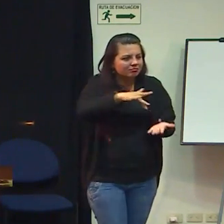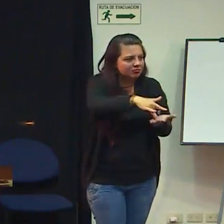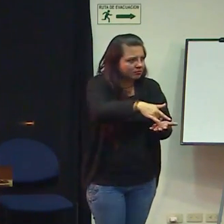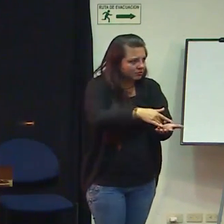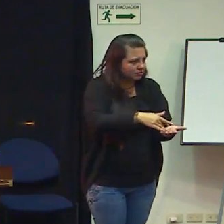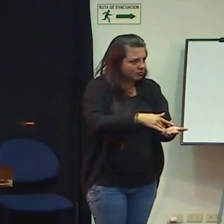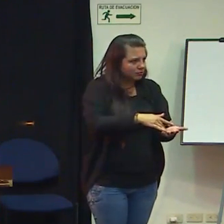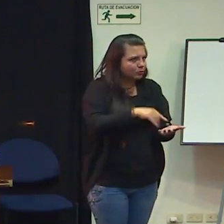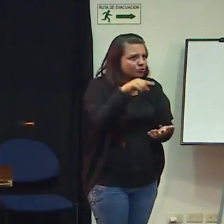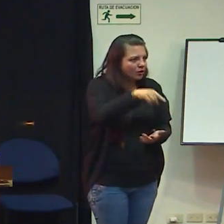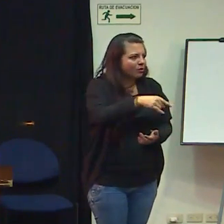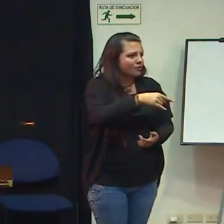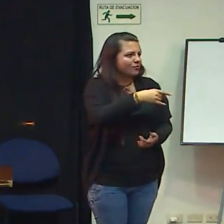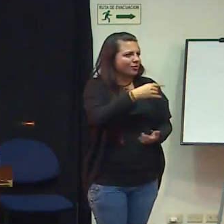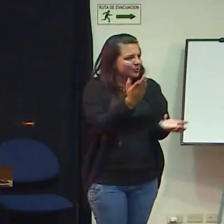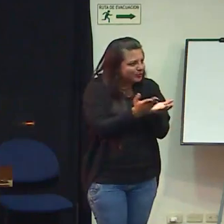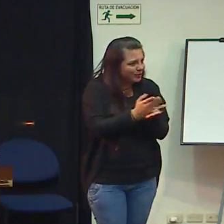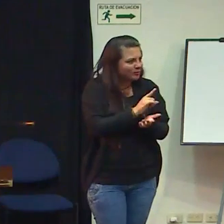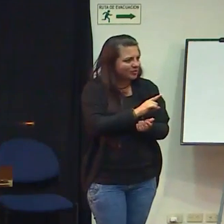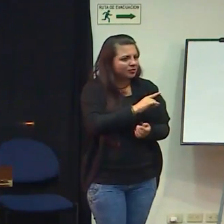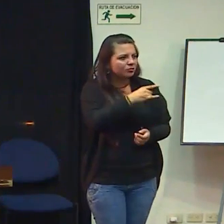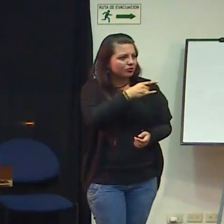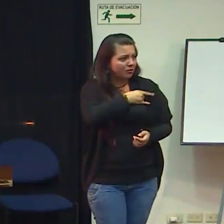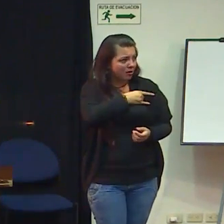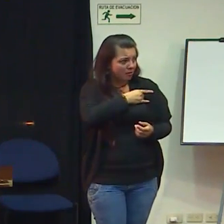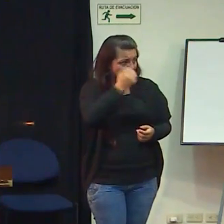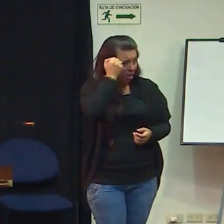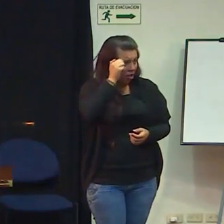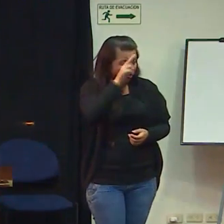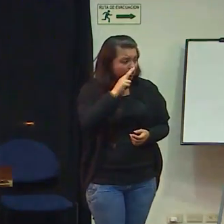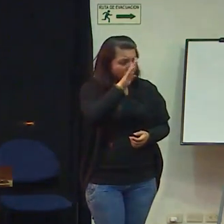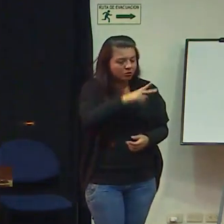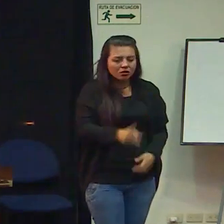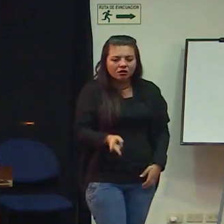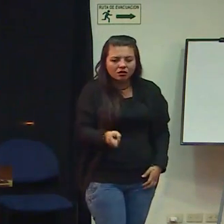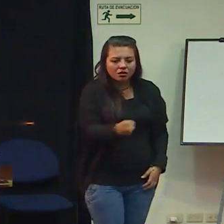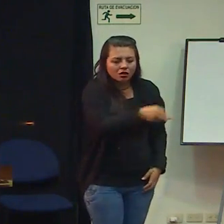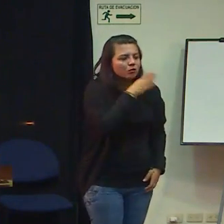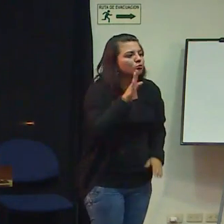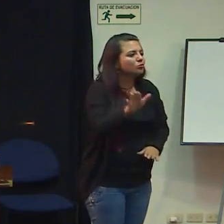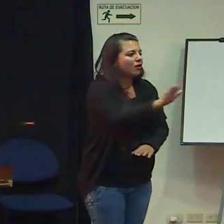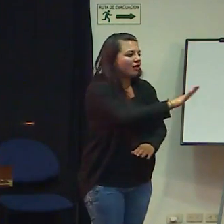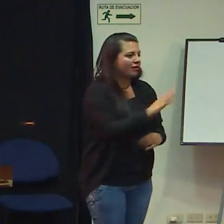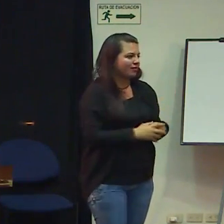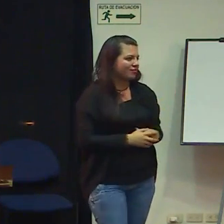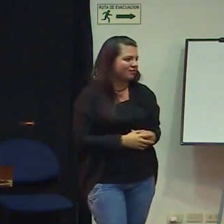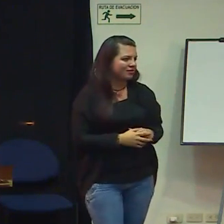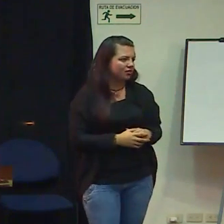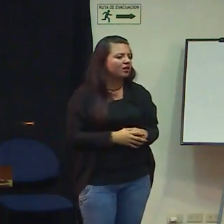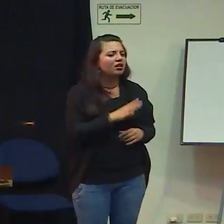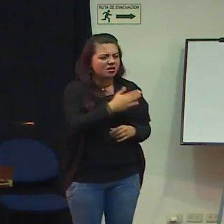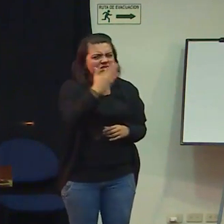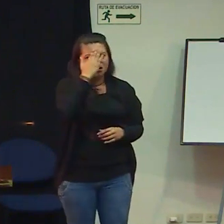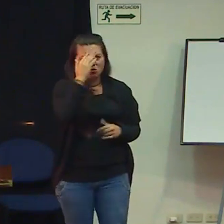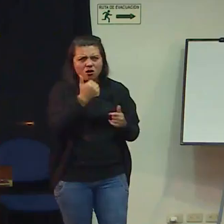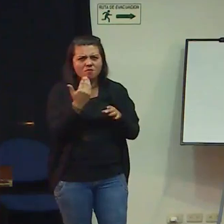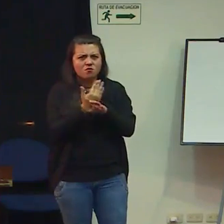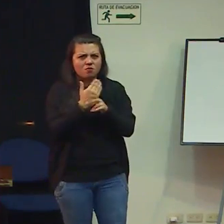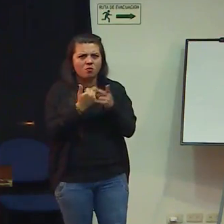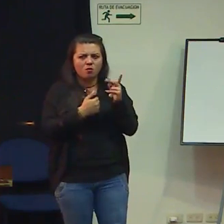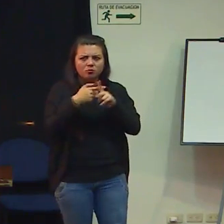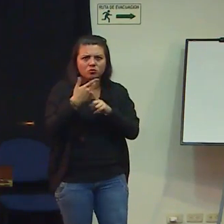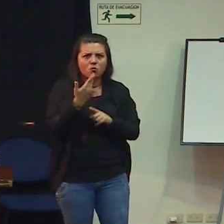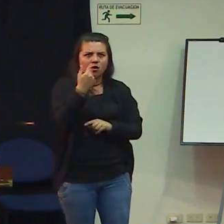estudian, los que caminan en la Universidad Pedagógica Nacional, y son ustedes los que saben los problemas y los beneficios de esta